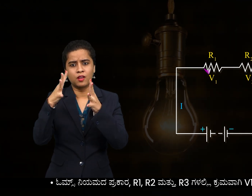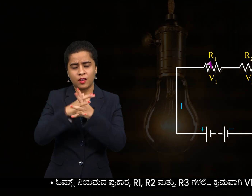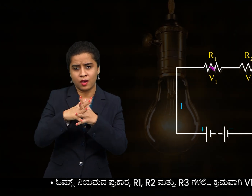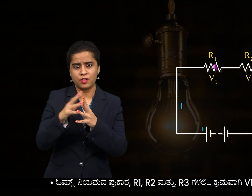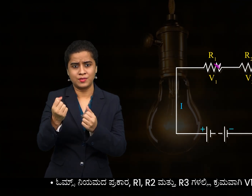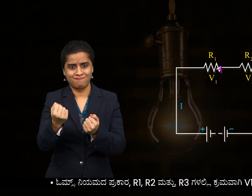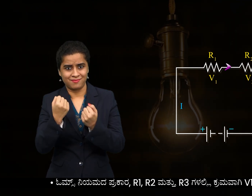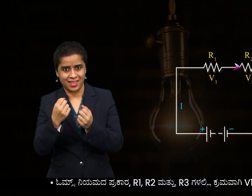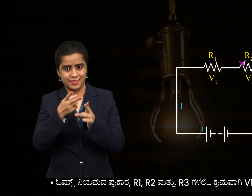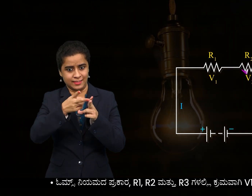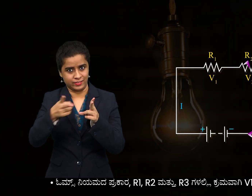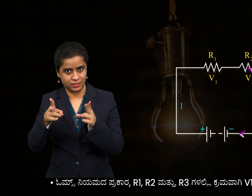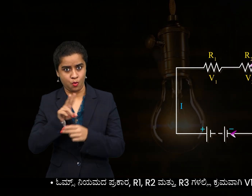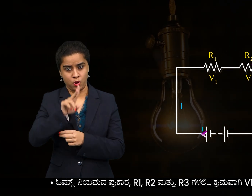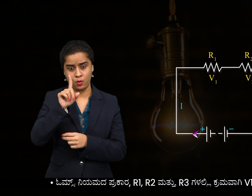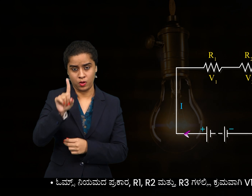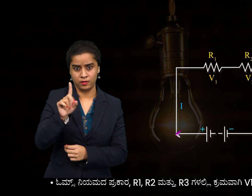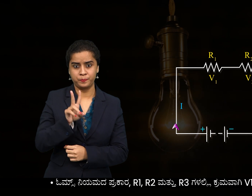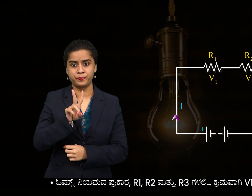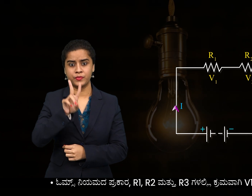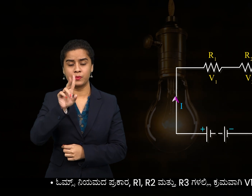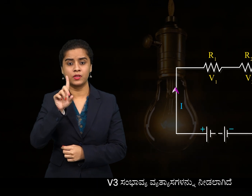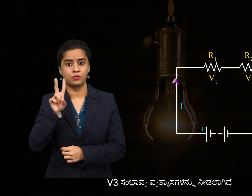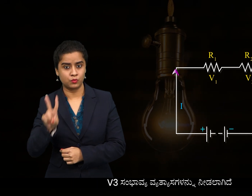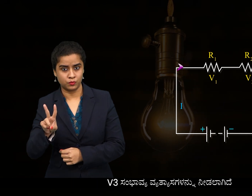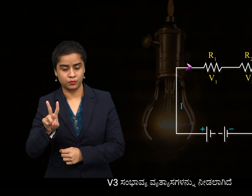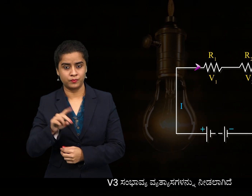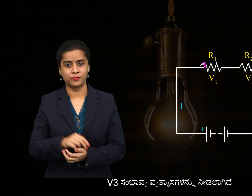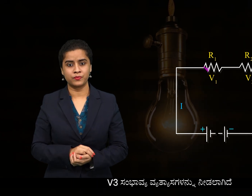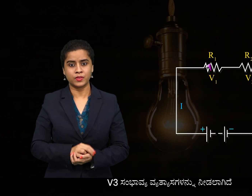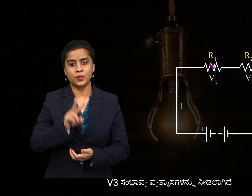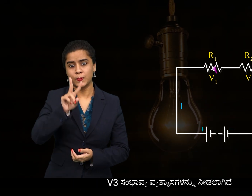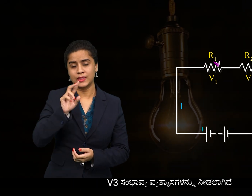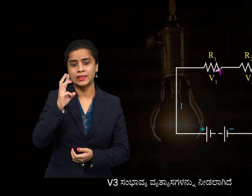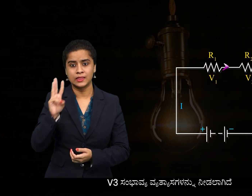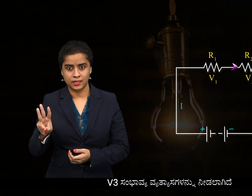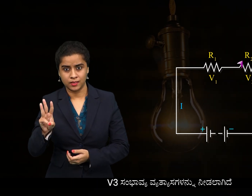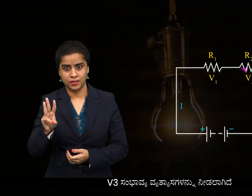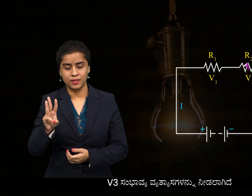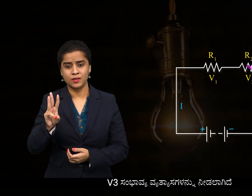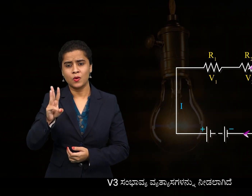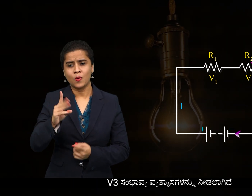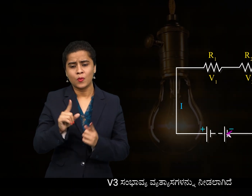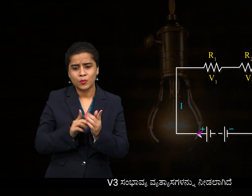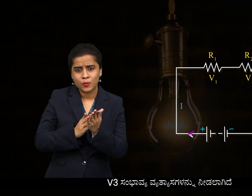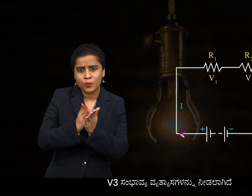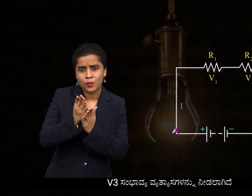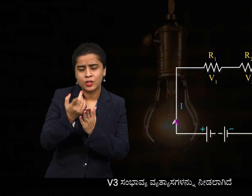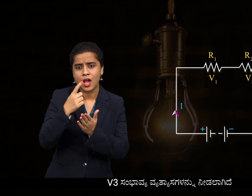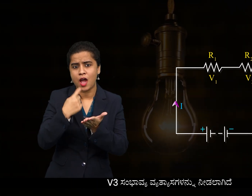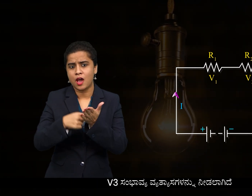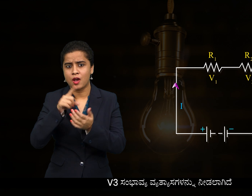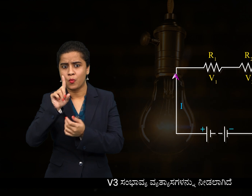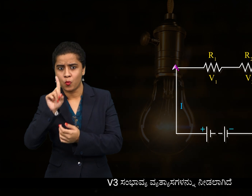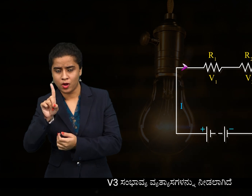ಮತ್ತು R3ಗಳಲ್ಲಿ ಕ್ರಮವಾಗಿ V1, V2 ಮತ್ತು V3 ಸಂಭಾವ್ಯ ವ್ಯತ್ಯಾಸಗಳನ್ನು ನೀಡಲಾಗಿದೆ.